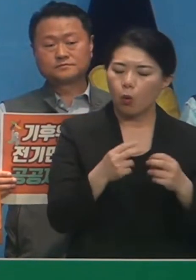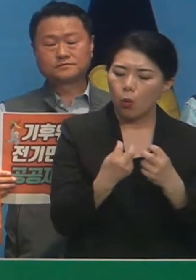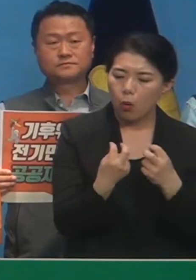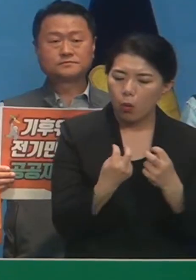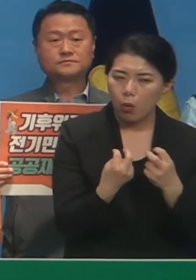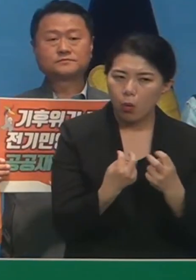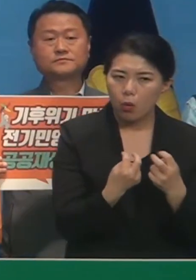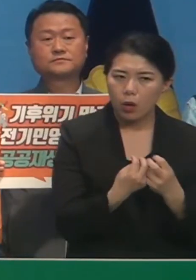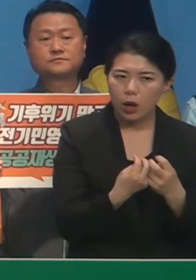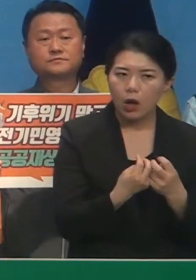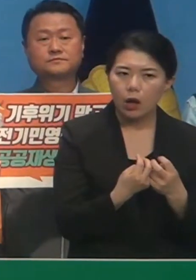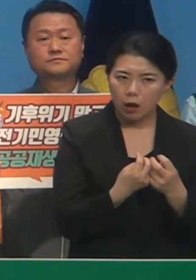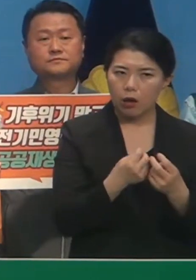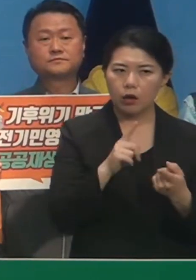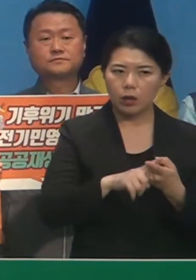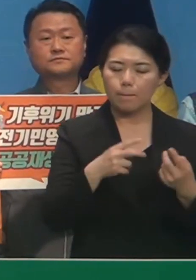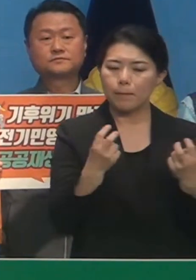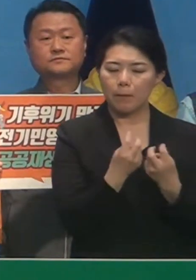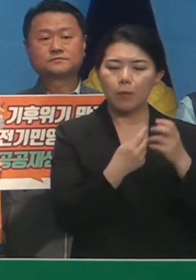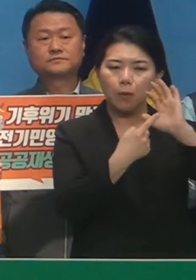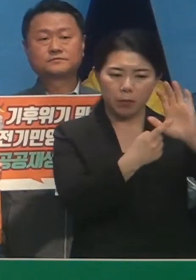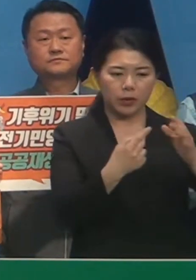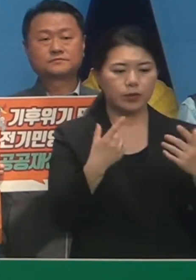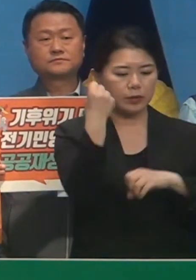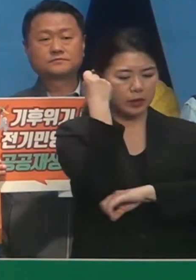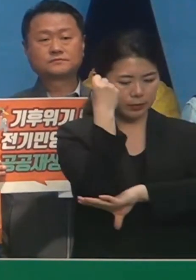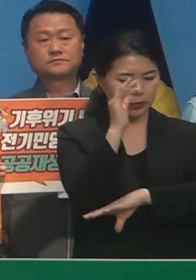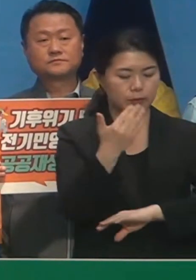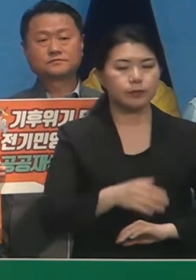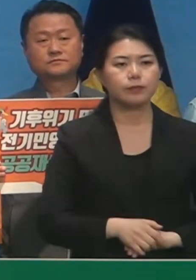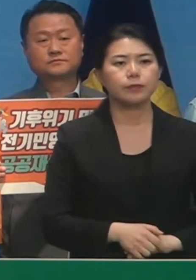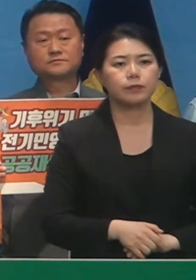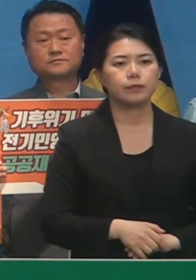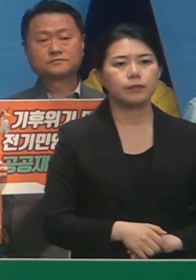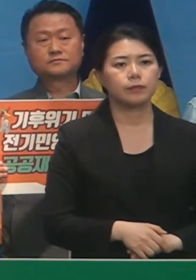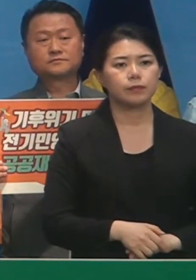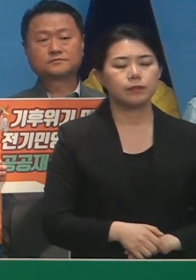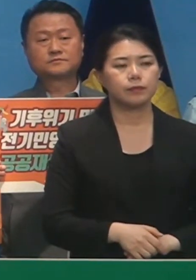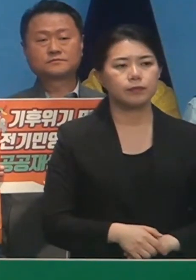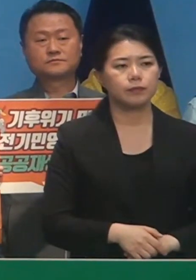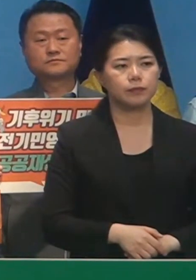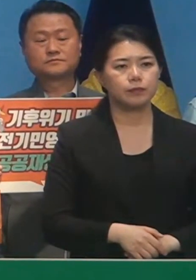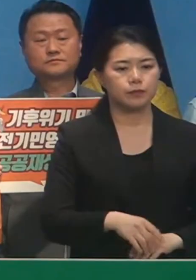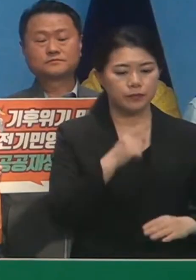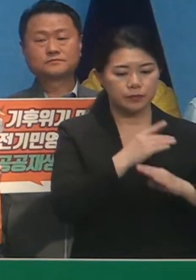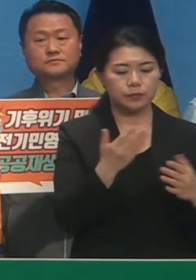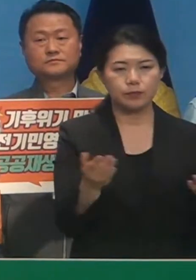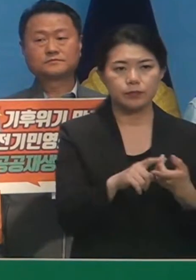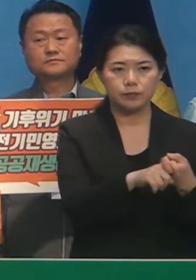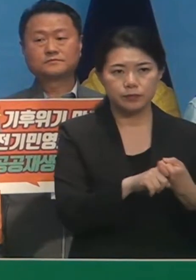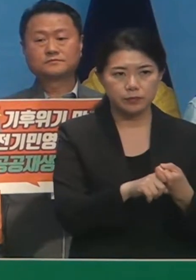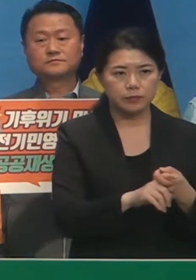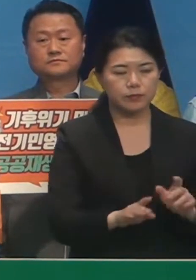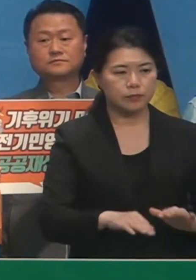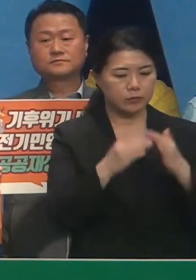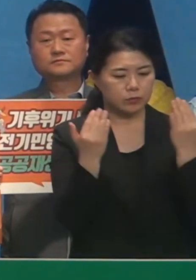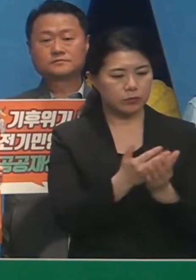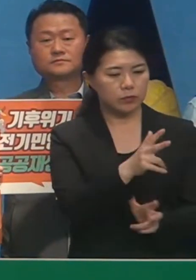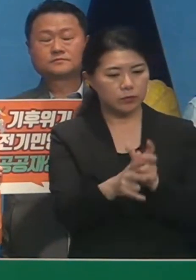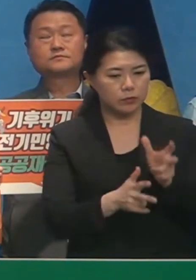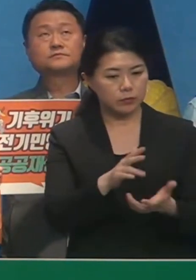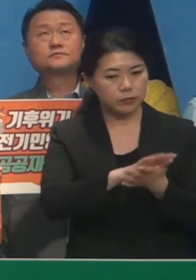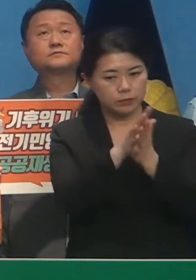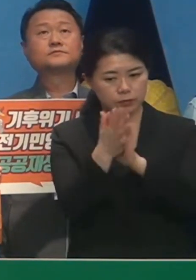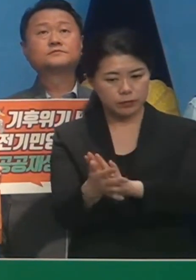것인지를 밝히는 중요한 시금석이 될 것입니다. 그동안 민주노총은 모든 산업의